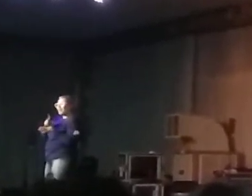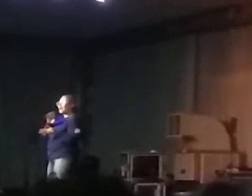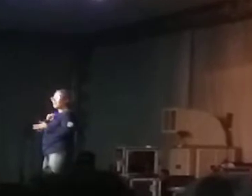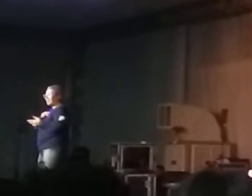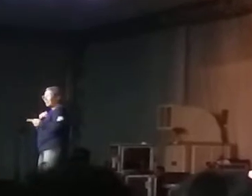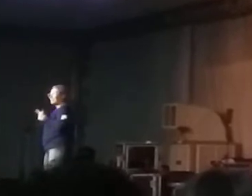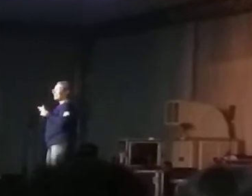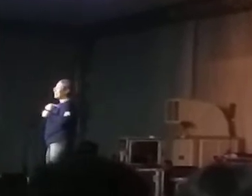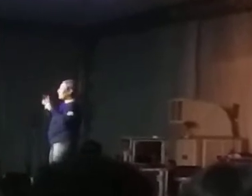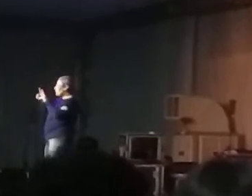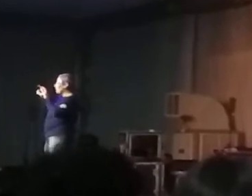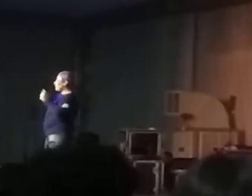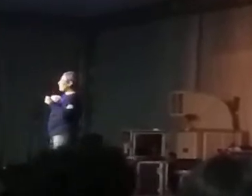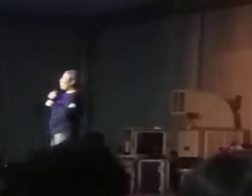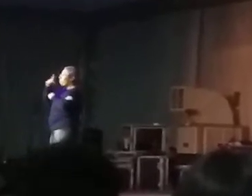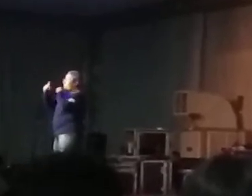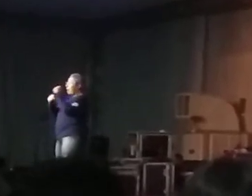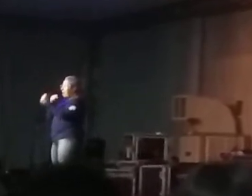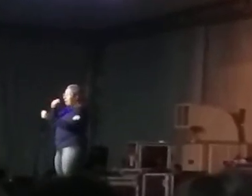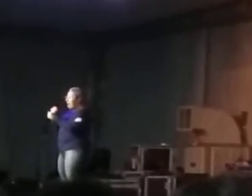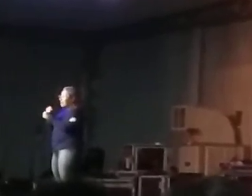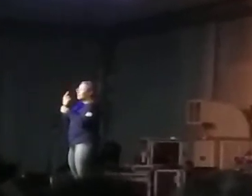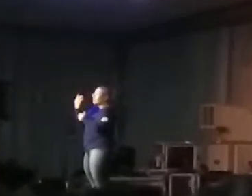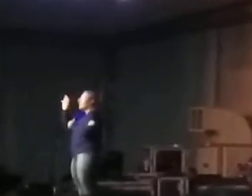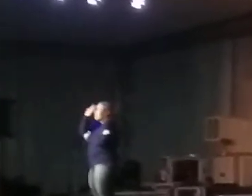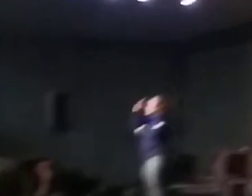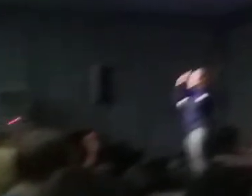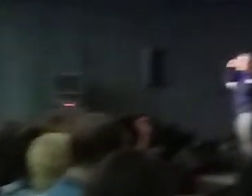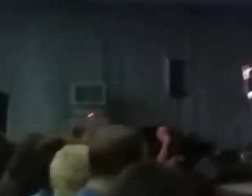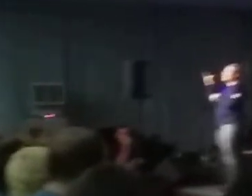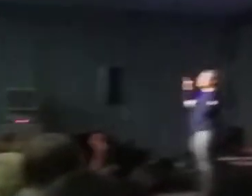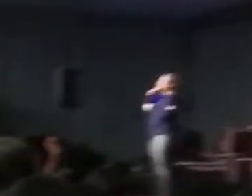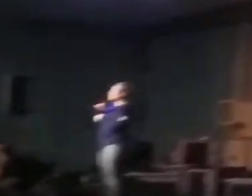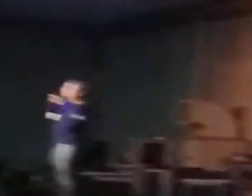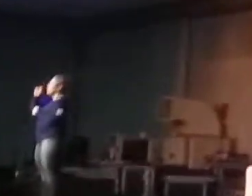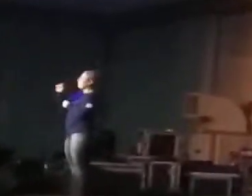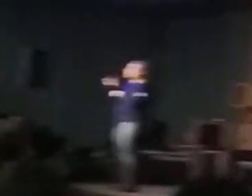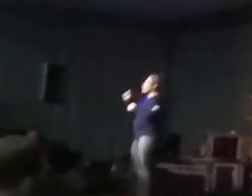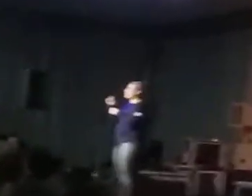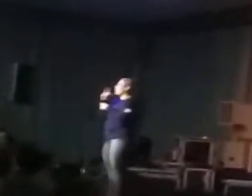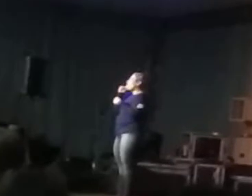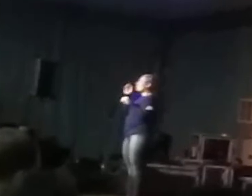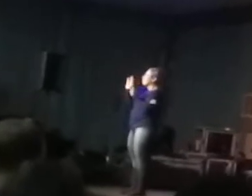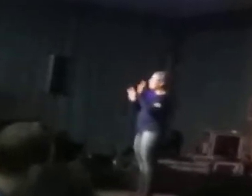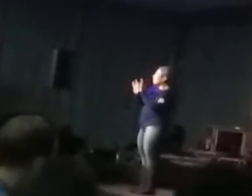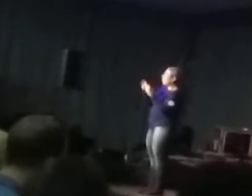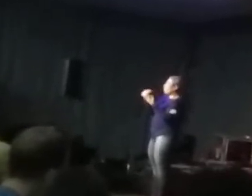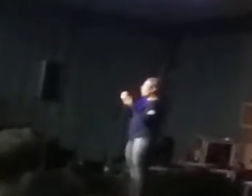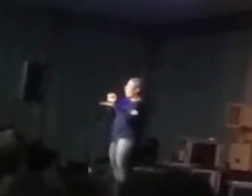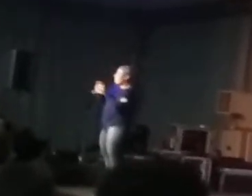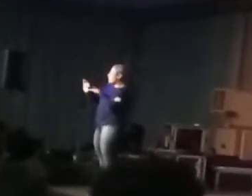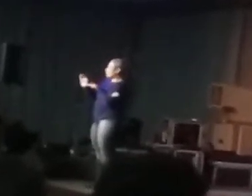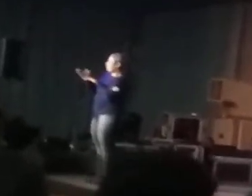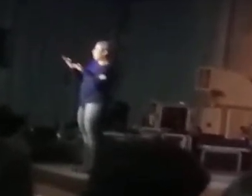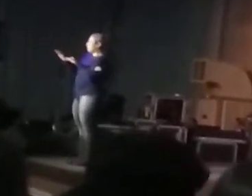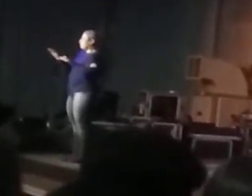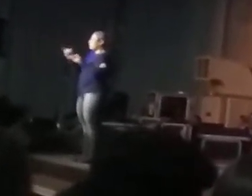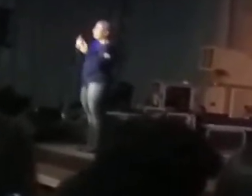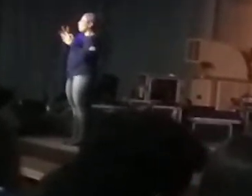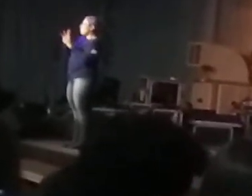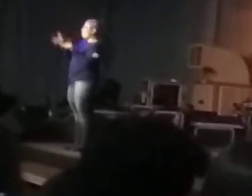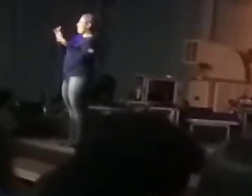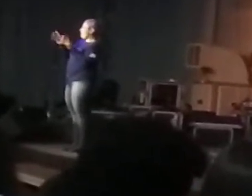desse assunto, e tirei um ano para entender se eu ia conseguir fazer uma, produzir. Não